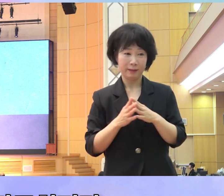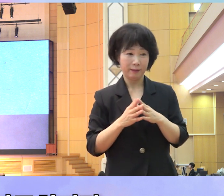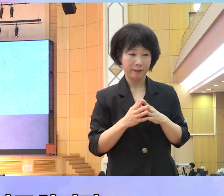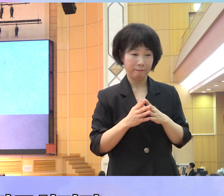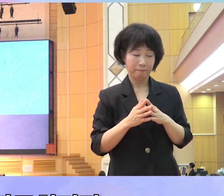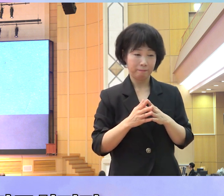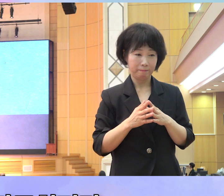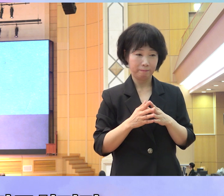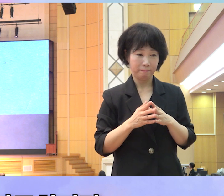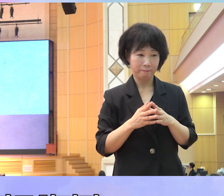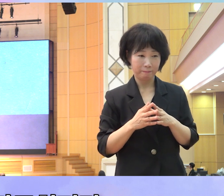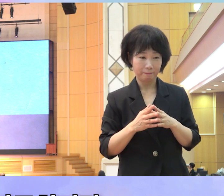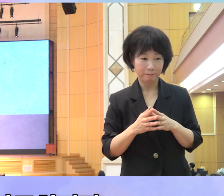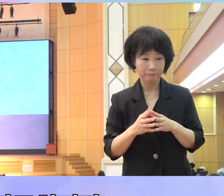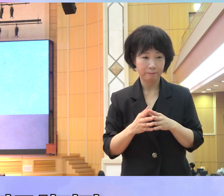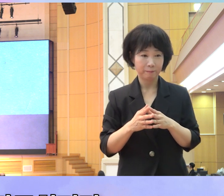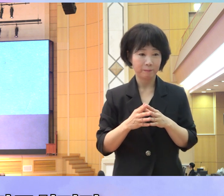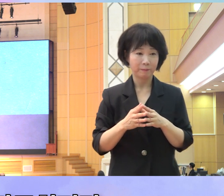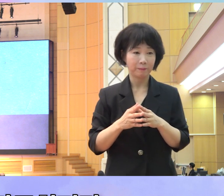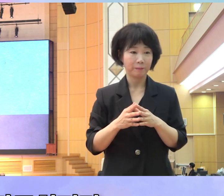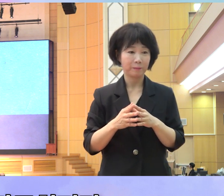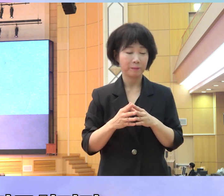여러분도 앞으로요,